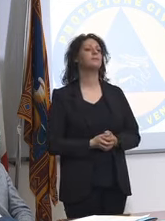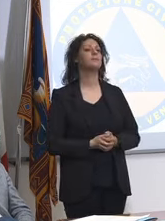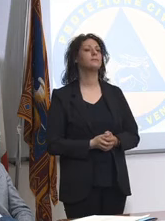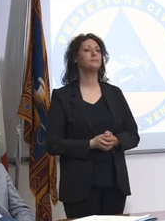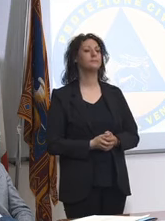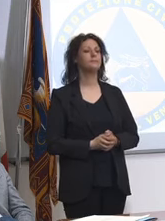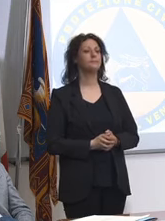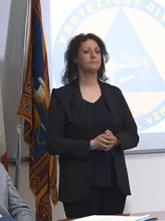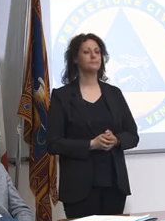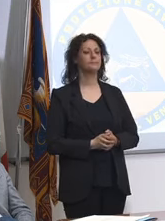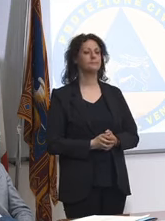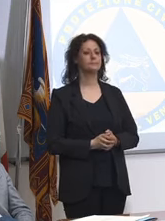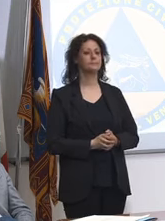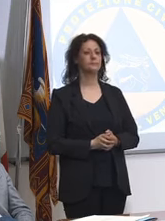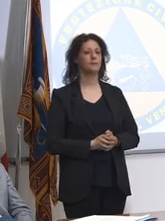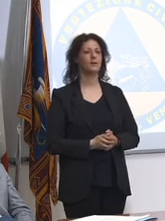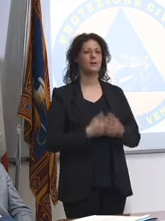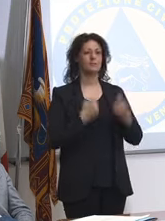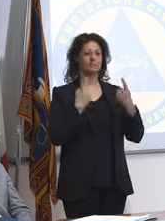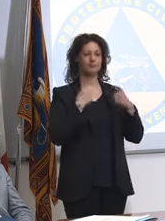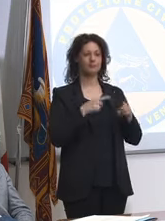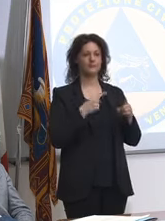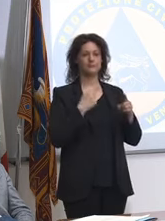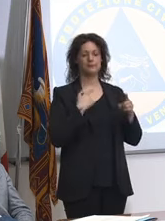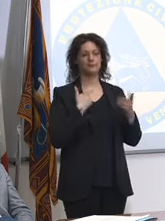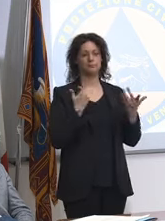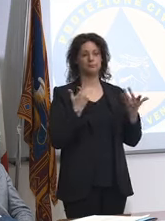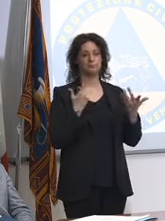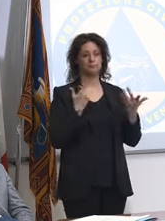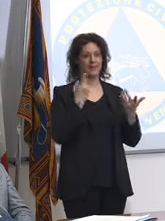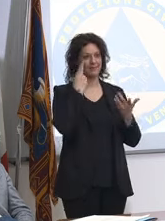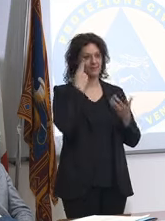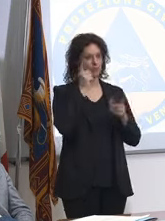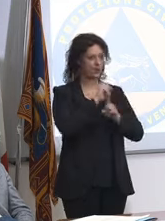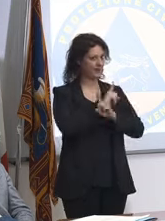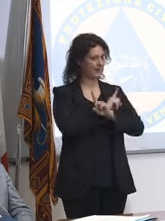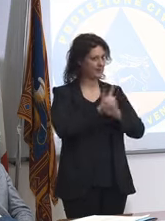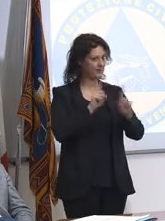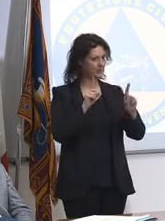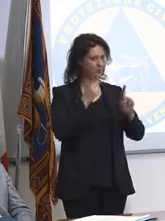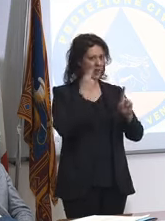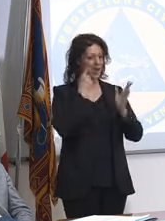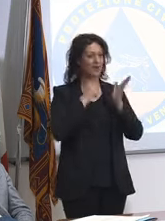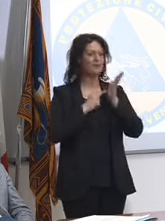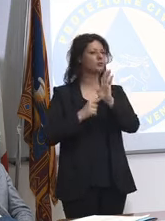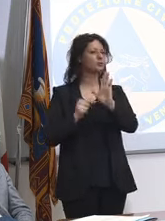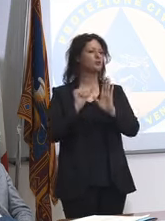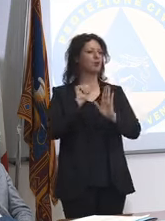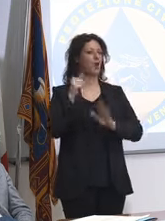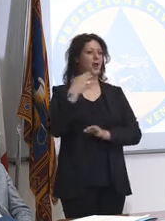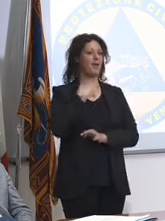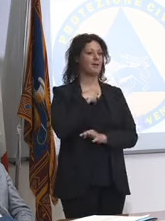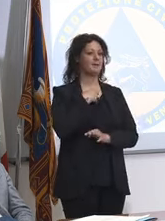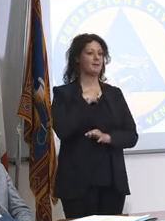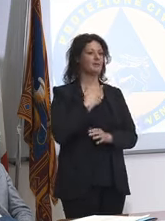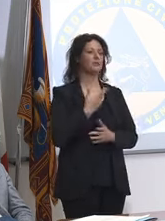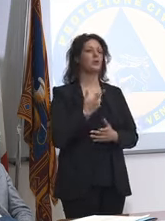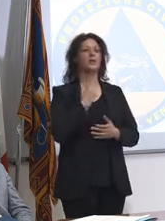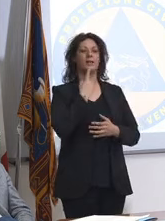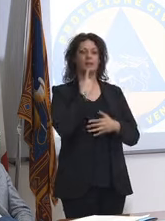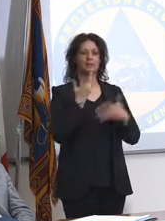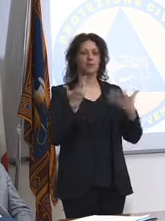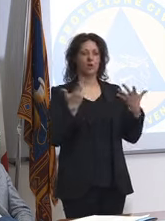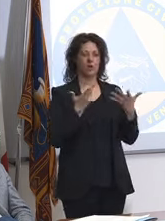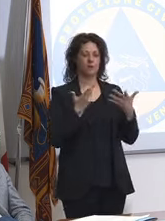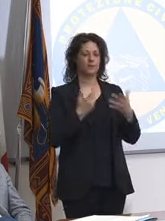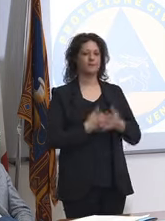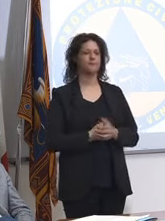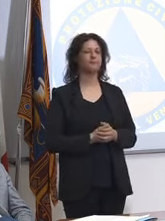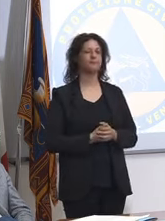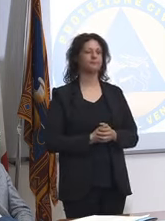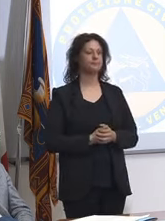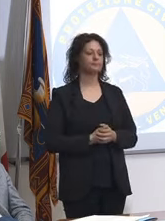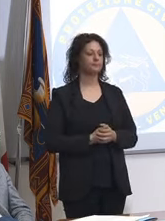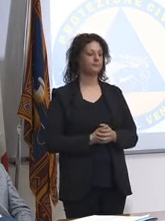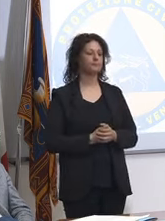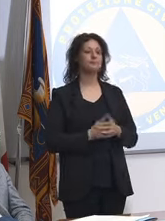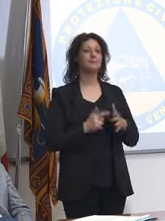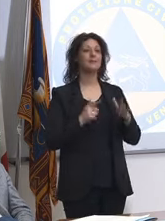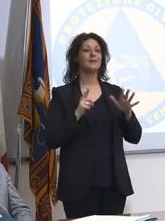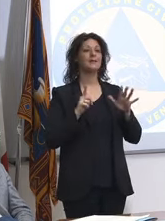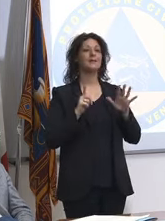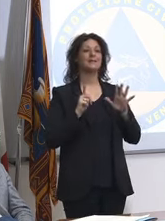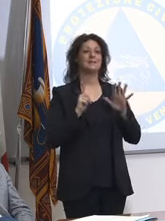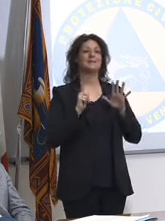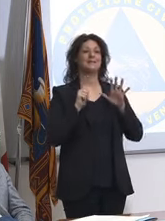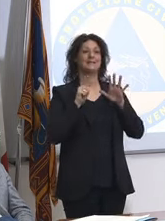ancora questo non l'ha visto nessuno, l'ho fatto vedere solo all'assessore, ci danno per la settimana, questo è ancora